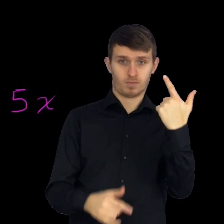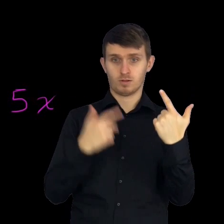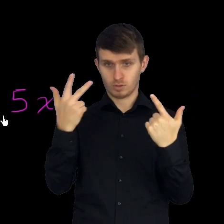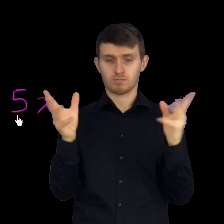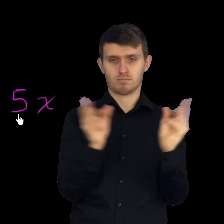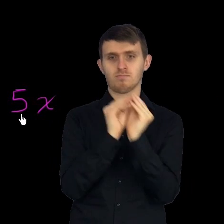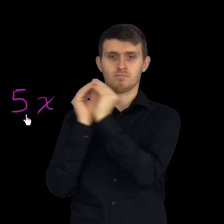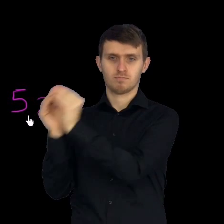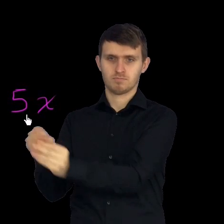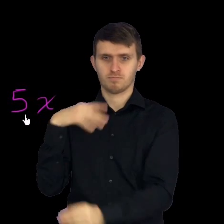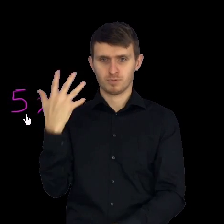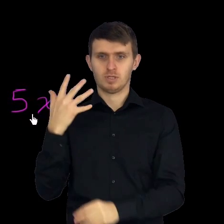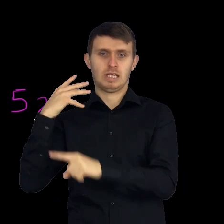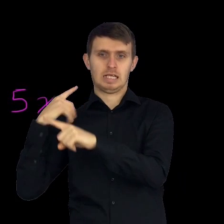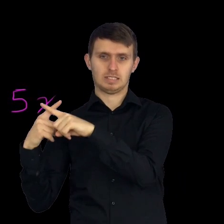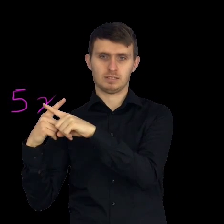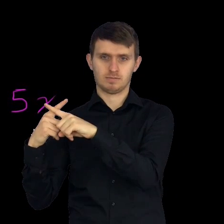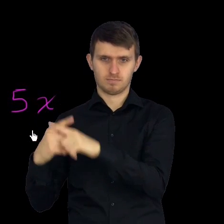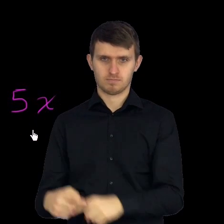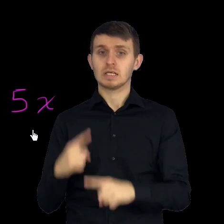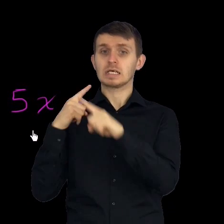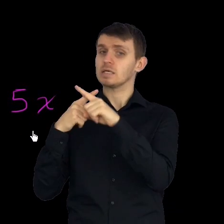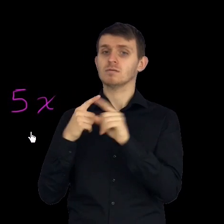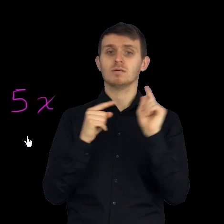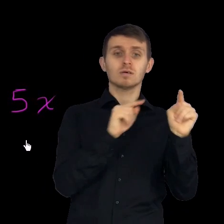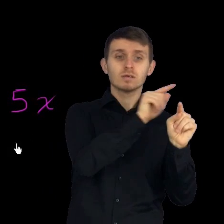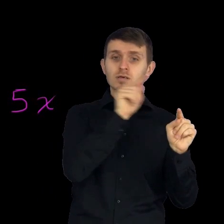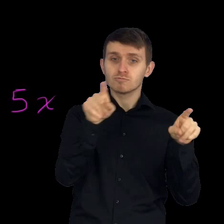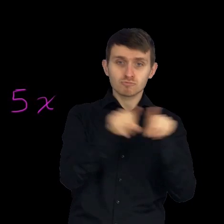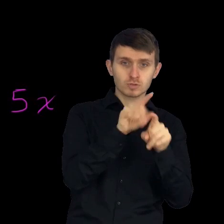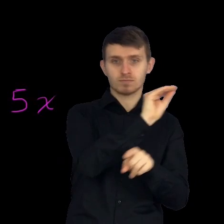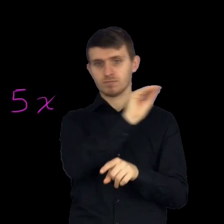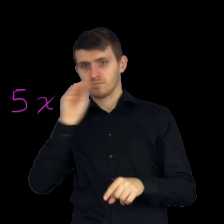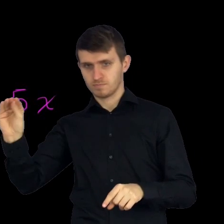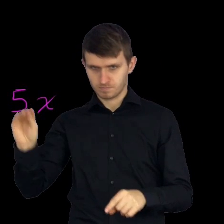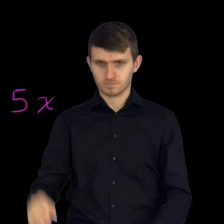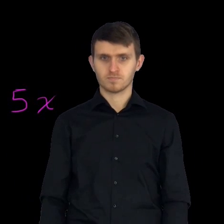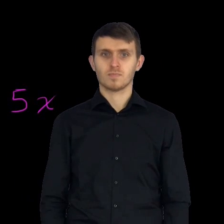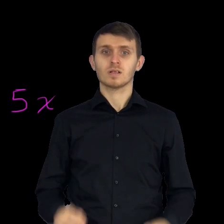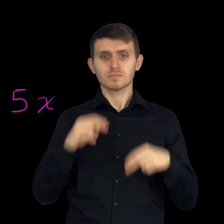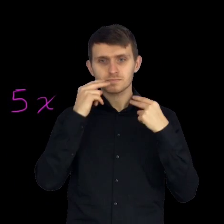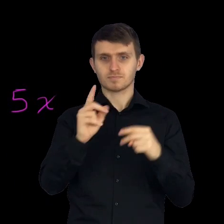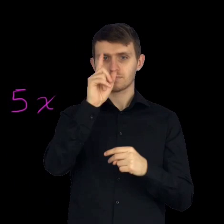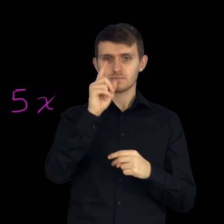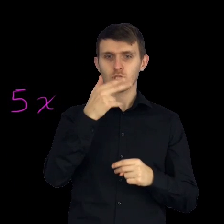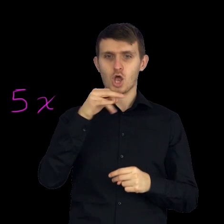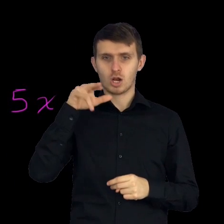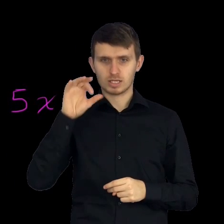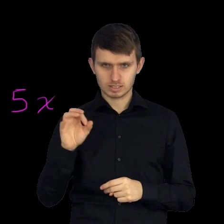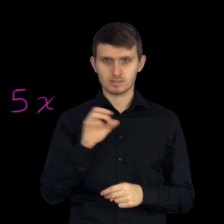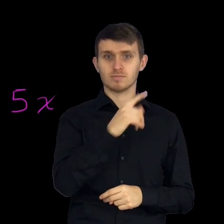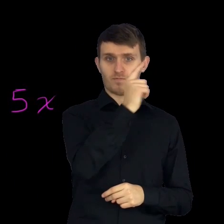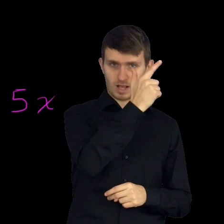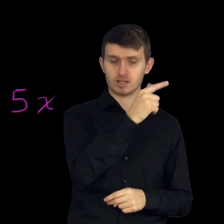Dodaliśmy dwa i trzy, otrzymując pięć x. Zastanówmy się nad tym. Wróćmy do pierwotnej